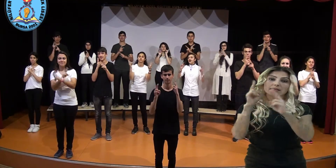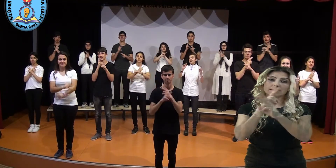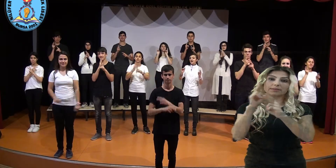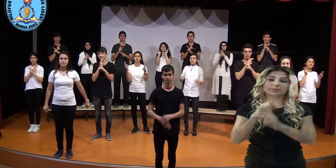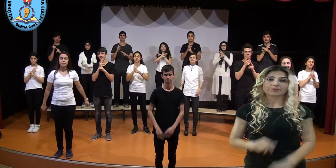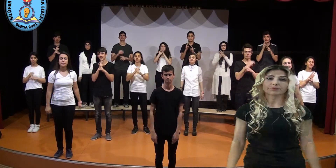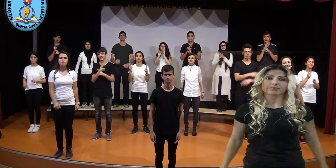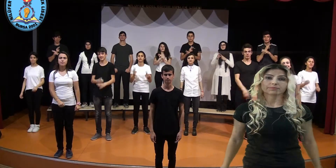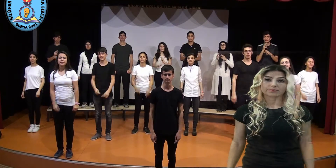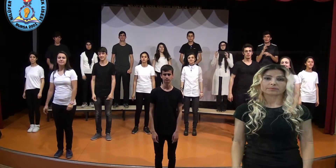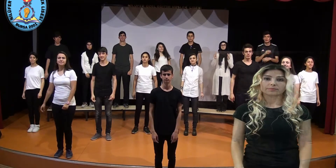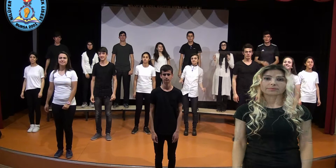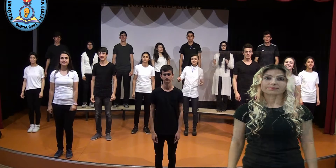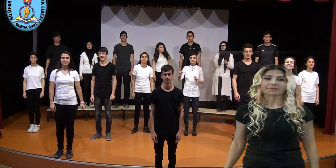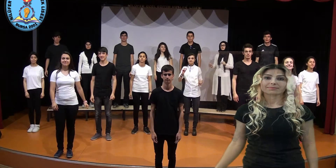damlıyız.